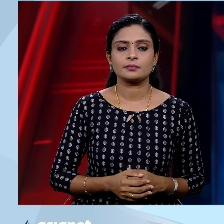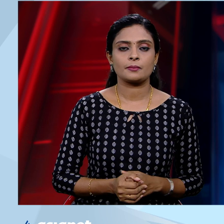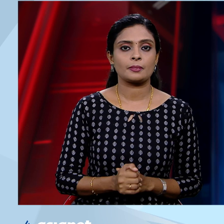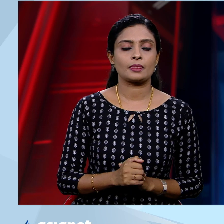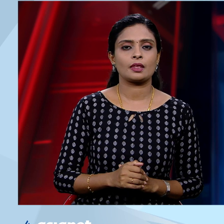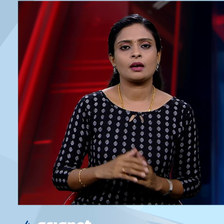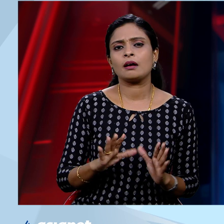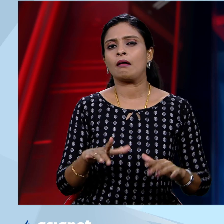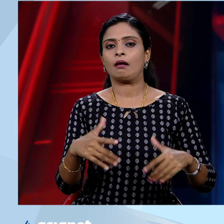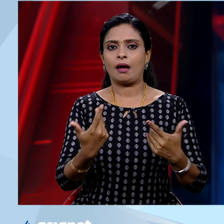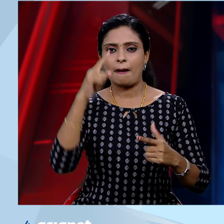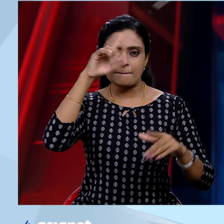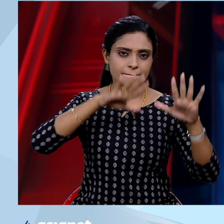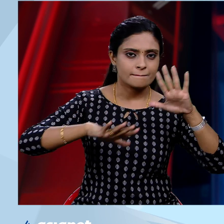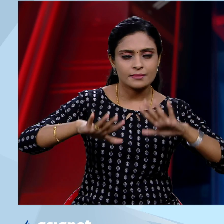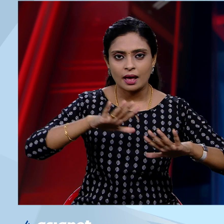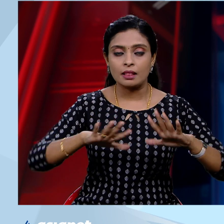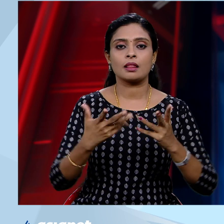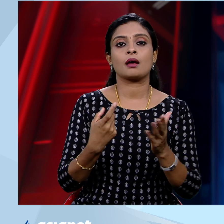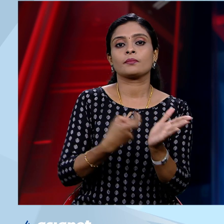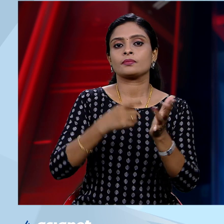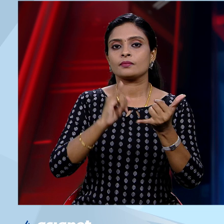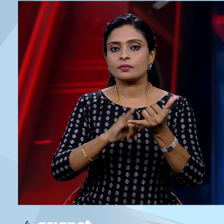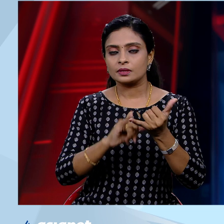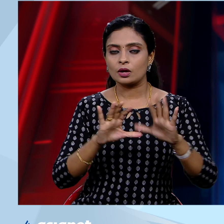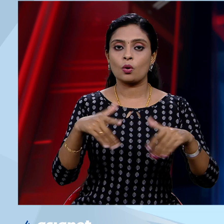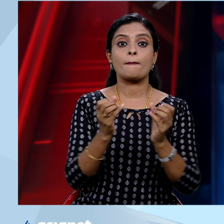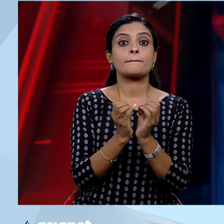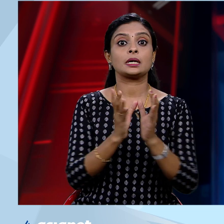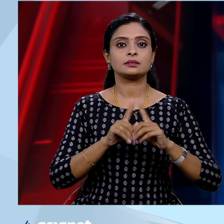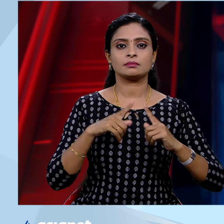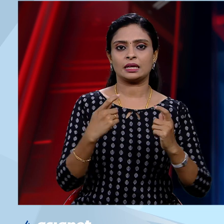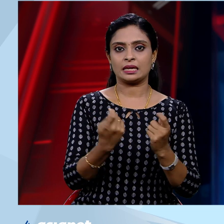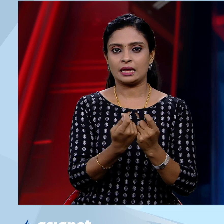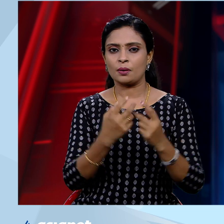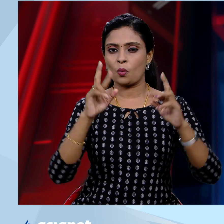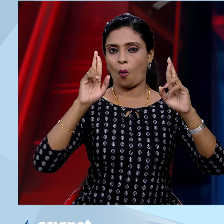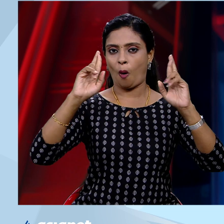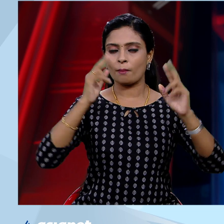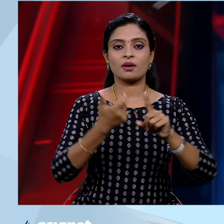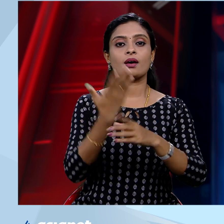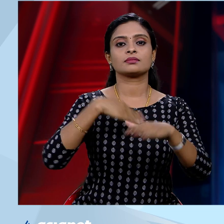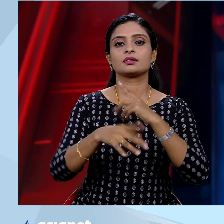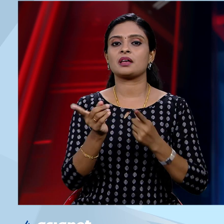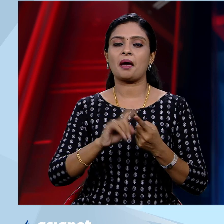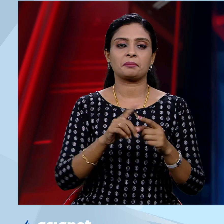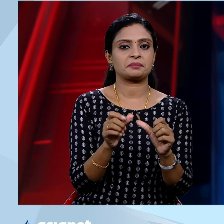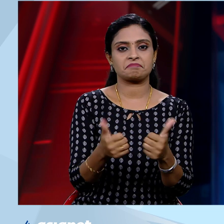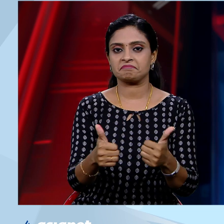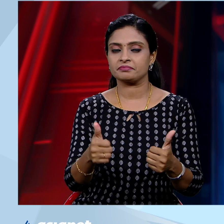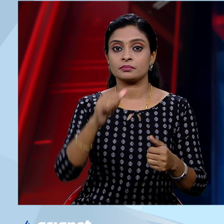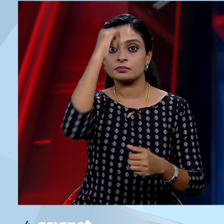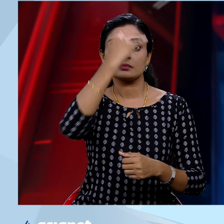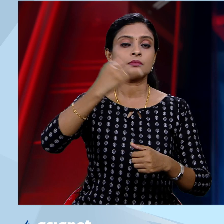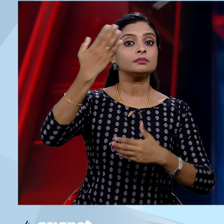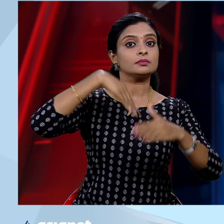ഏത് തുറുപ്പുചീട്ട് ഇറക്കിയാലും ആർഎസ്എസും ബിജെപിയും ആഗ്രഹിക്കുന്നത് കേരളത്തിൽ നടക്കില്ലെന്ന് എം വി ഗോവിന്ദൻ. രാജ്യത്ത് പള്ളികൾ